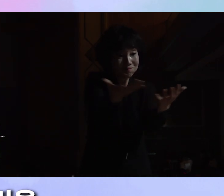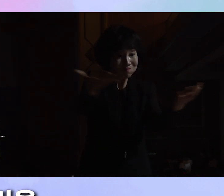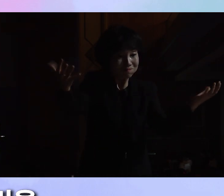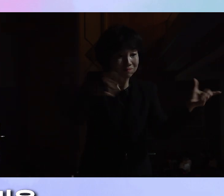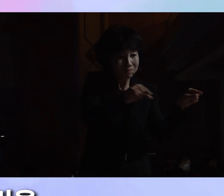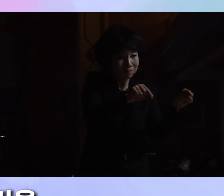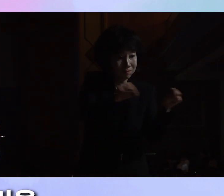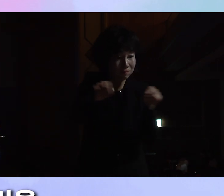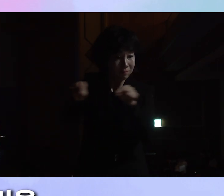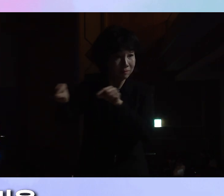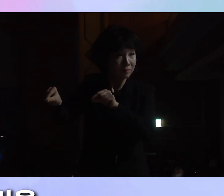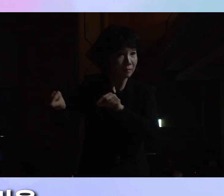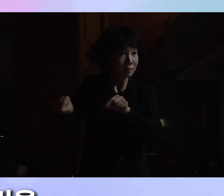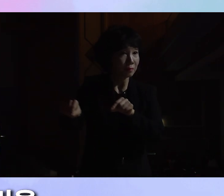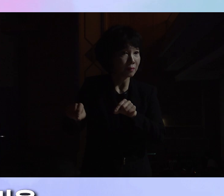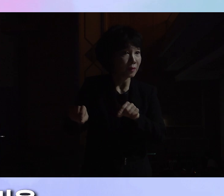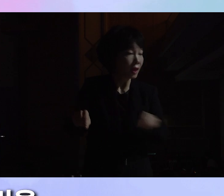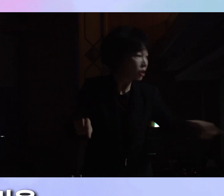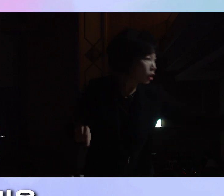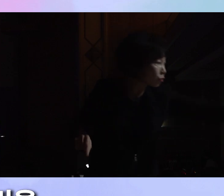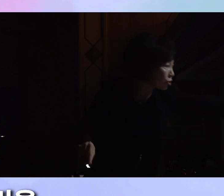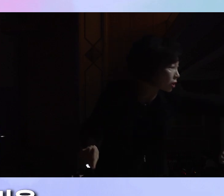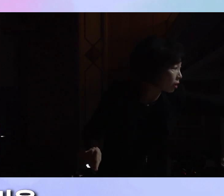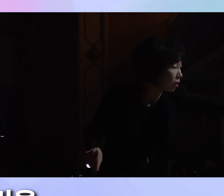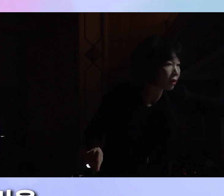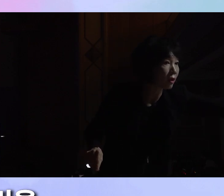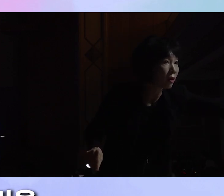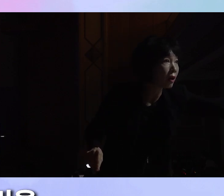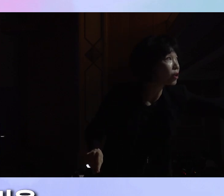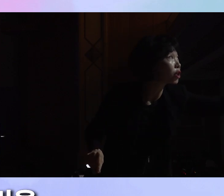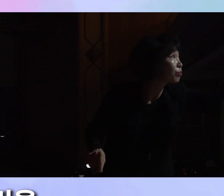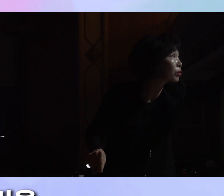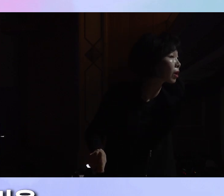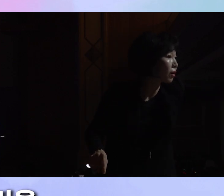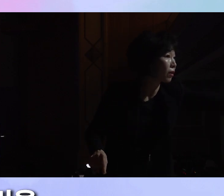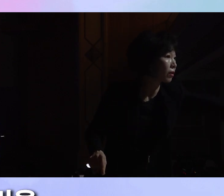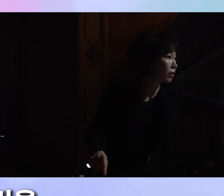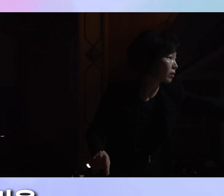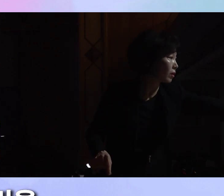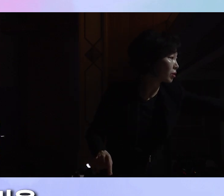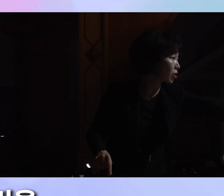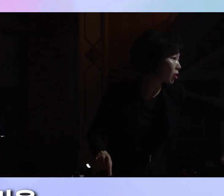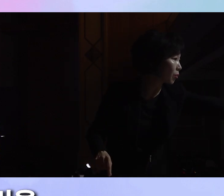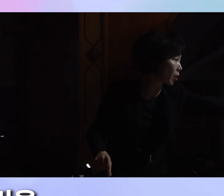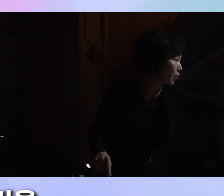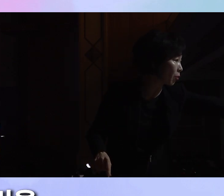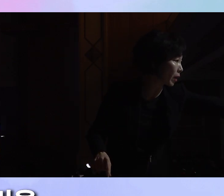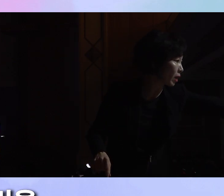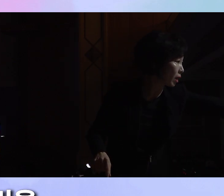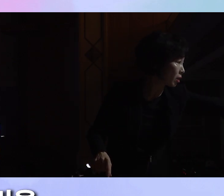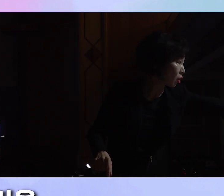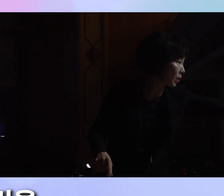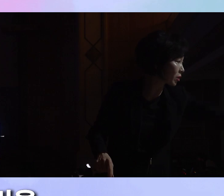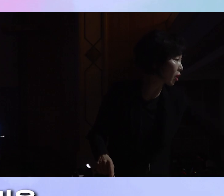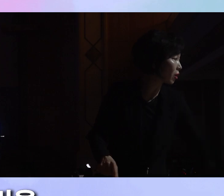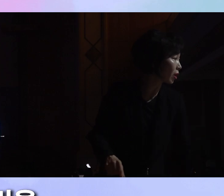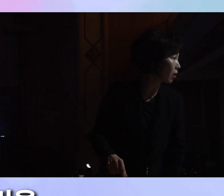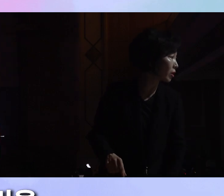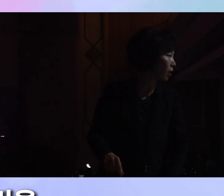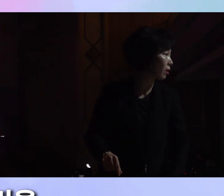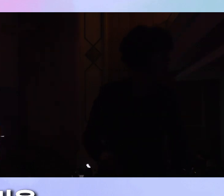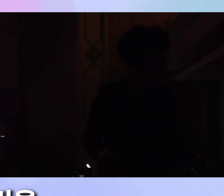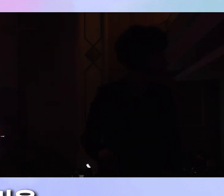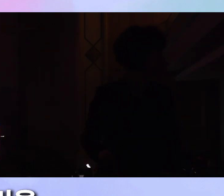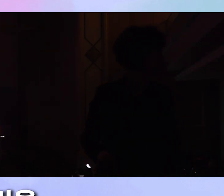아버지, 만일 아버지의 뜻이라면 제게서 이 잔을 옮겨 주소서. 그러나 제